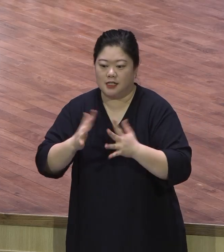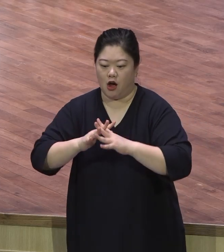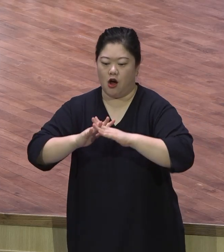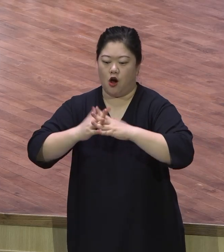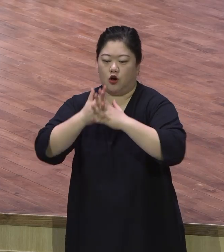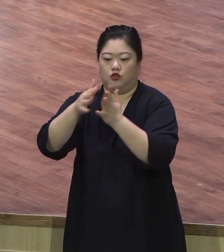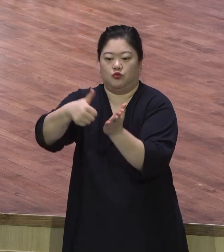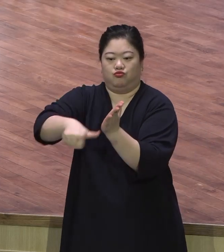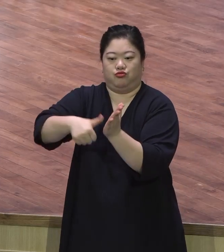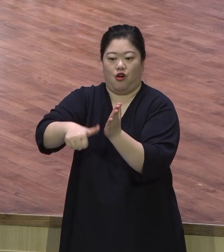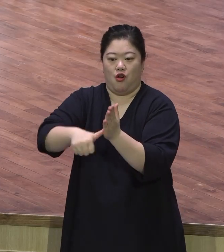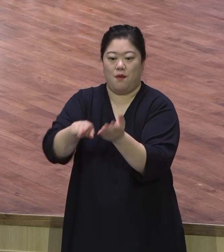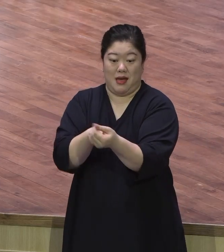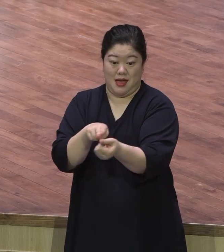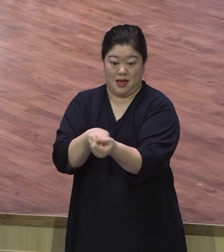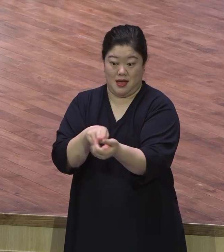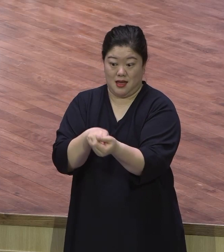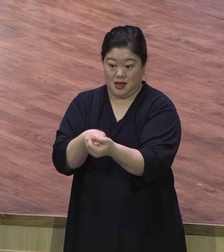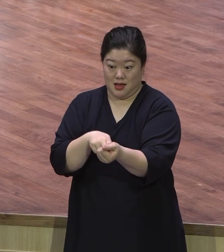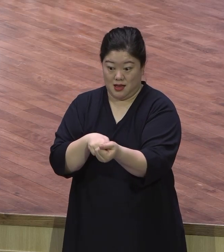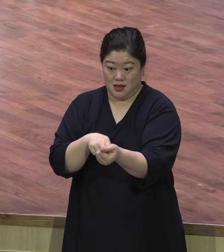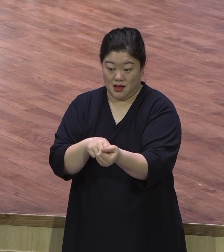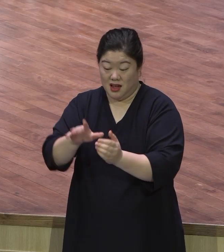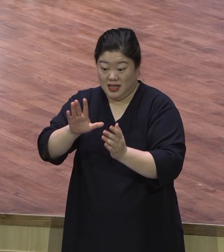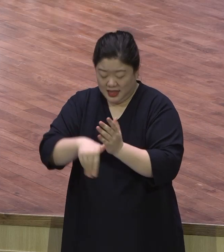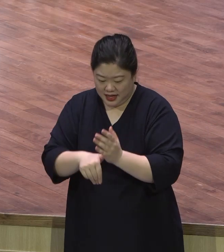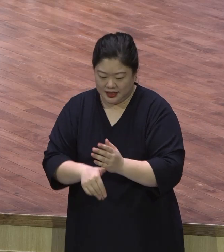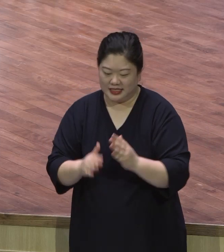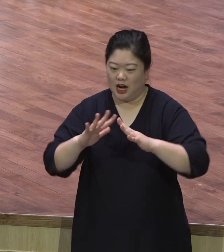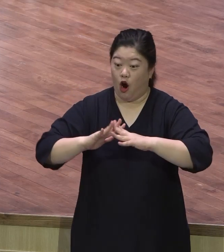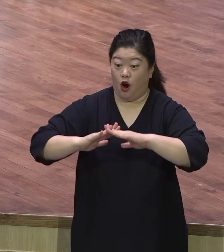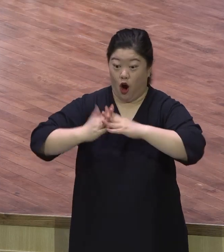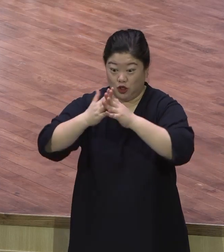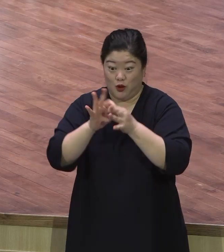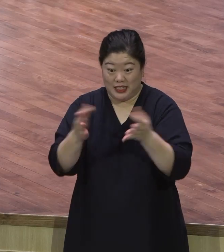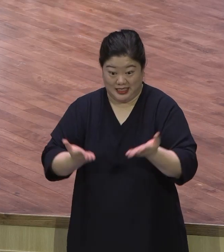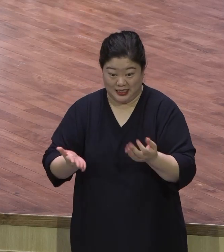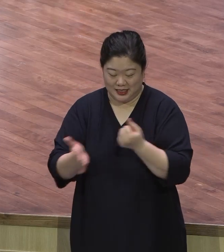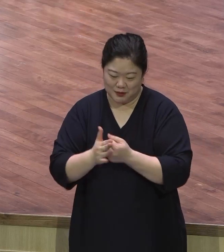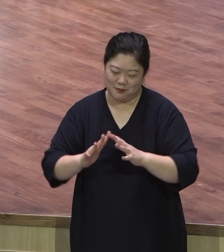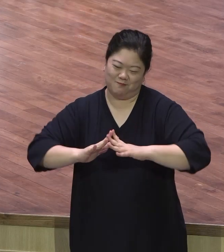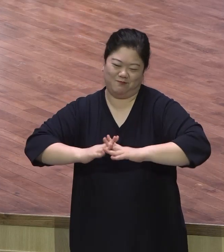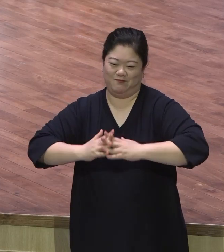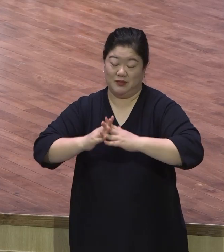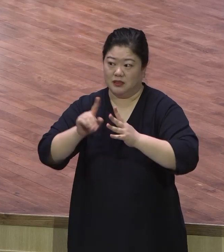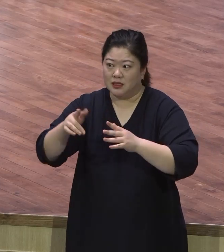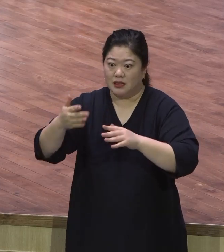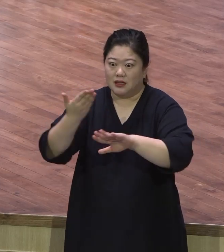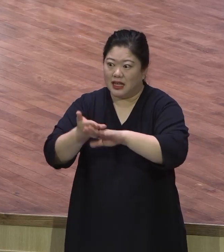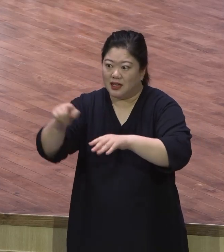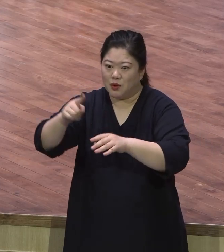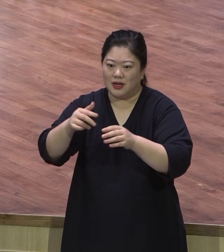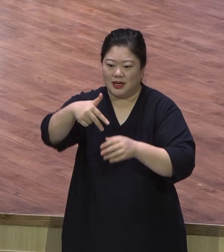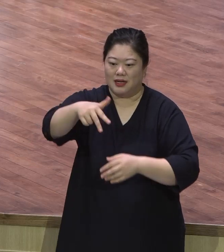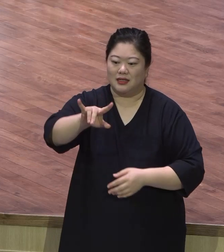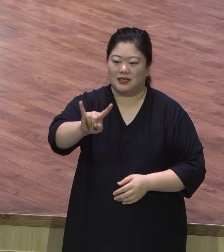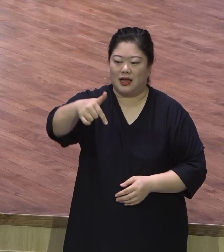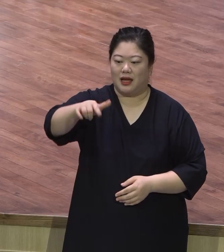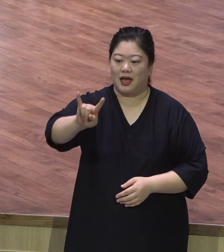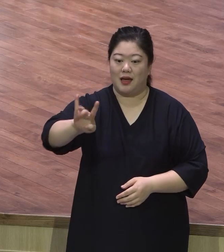시작했는데 그 당시에 집을 새롭게 고치려는 건축 부문이 확 일어났어요 그래가지고